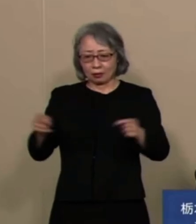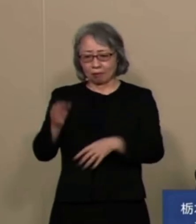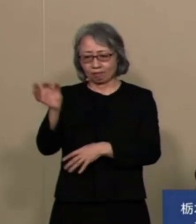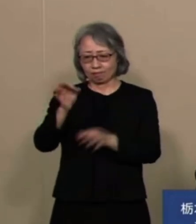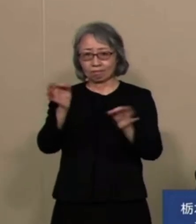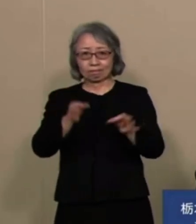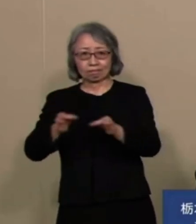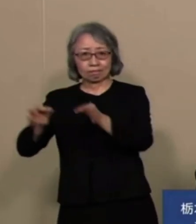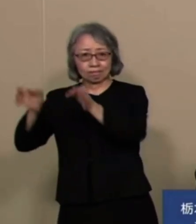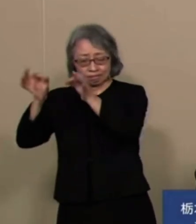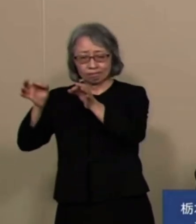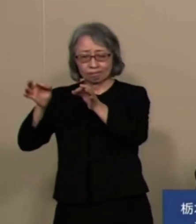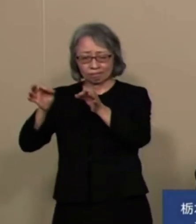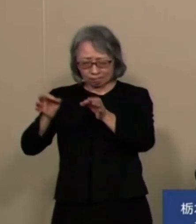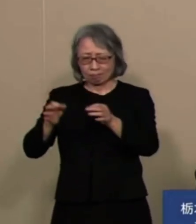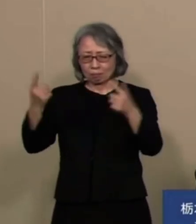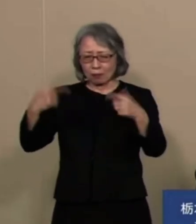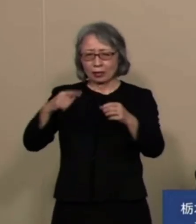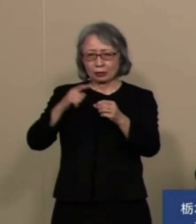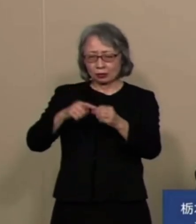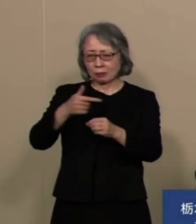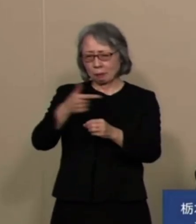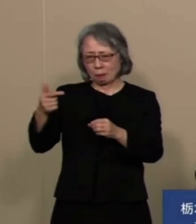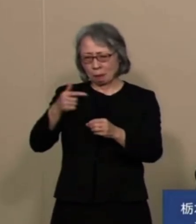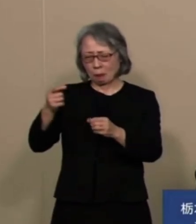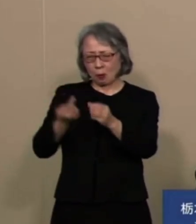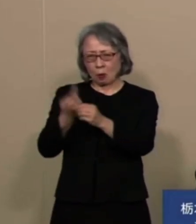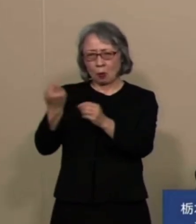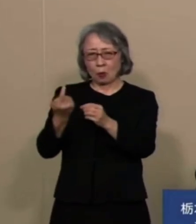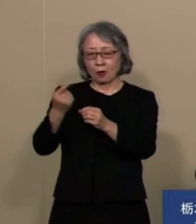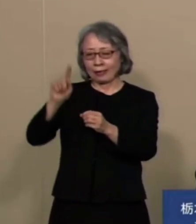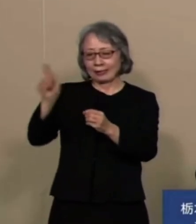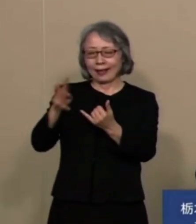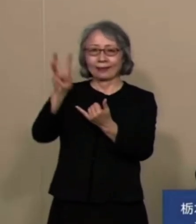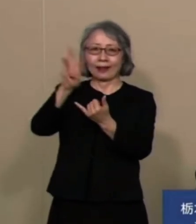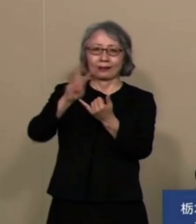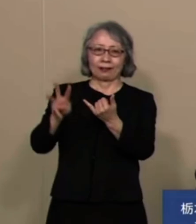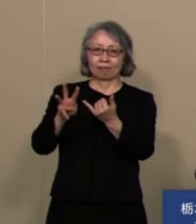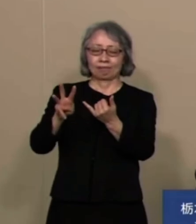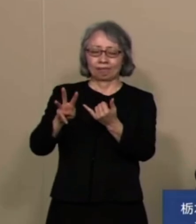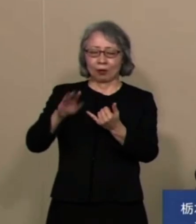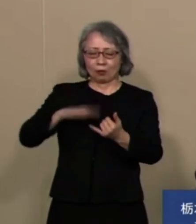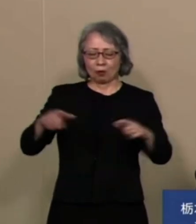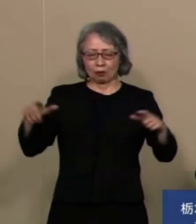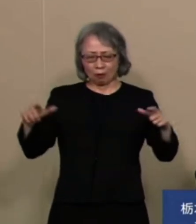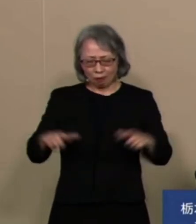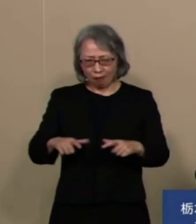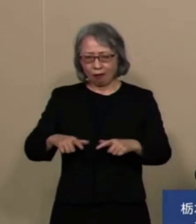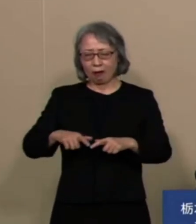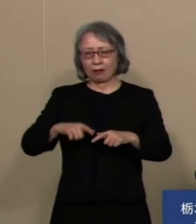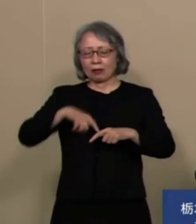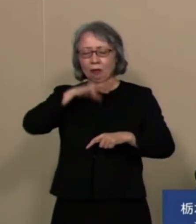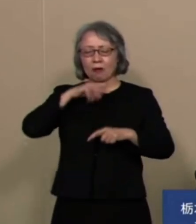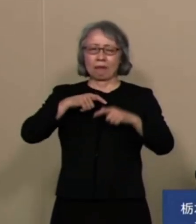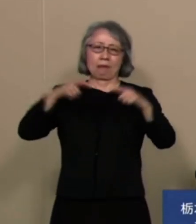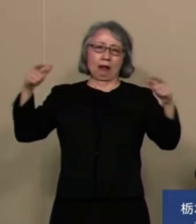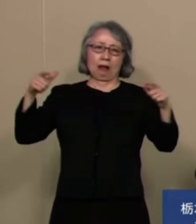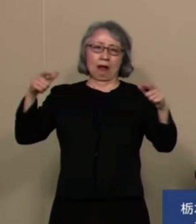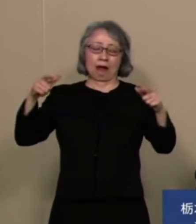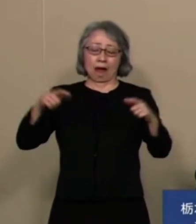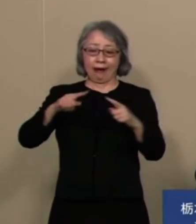た物価の高等や年々撃沈化し頻発する自然災害少子高齢化人工